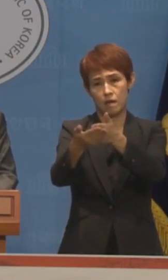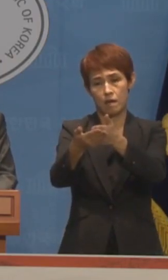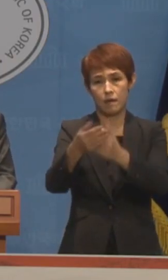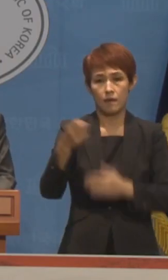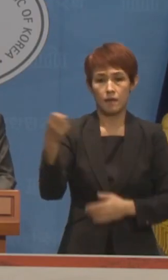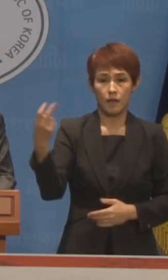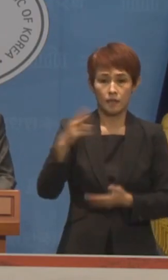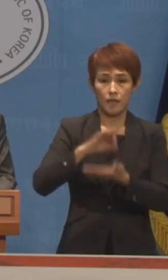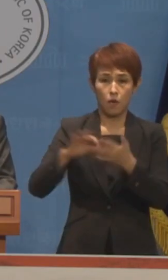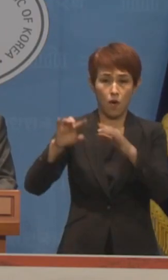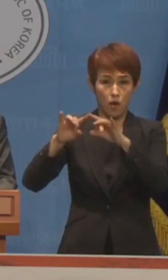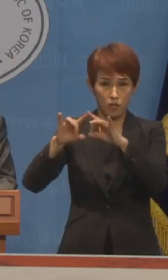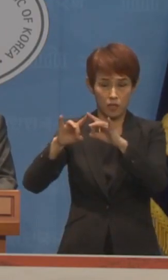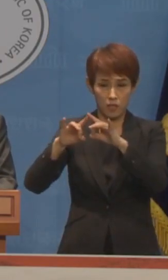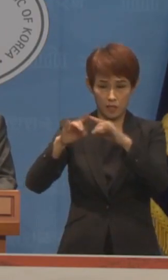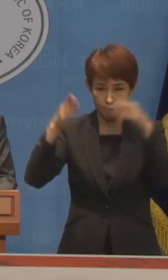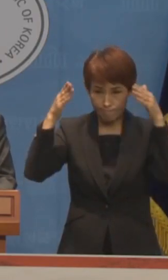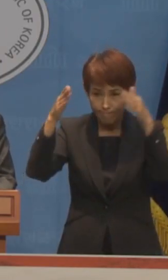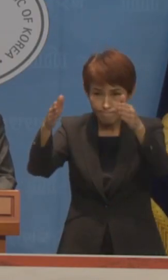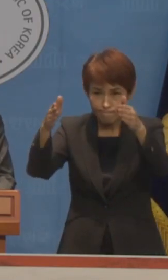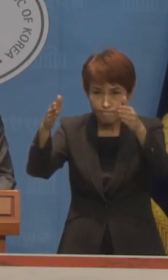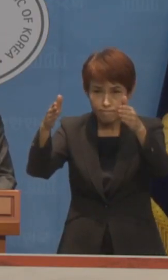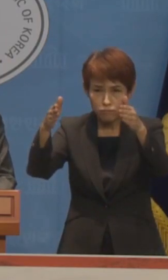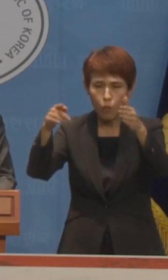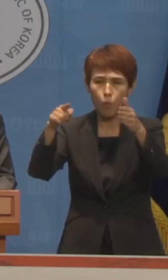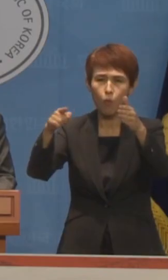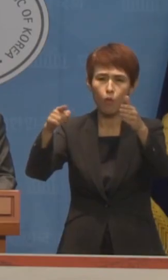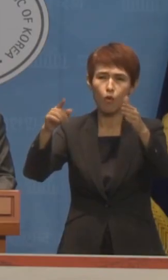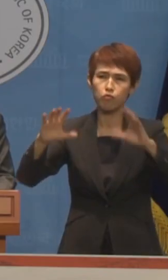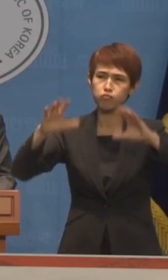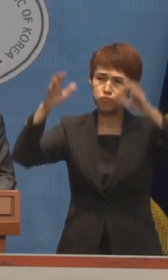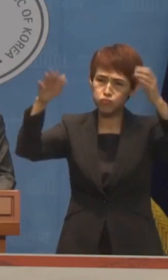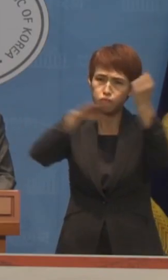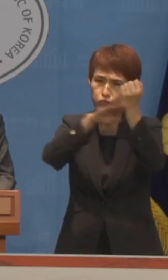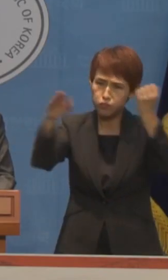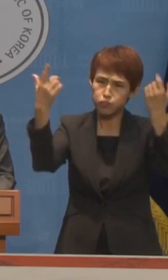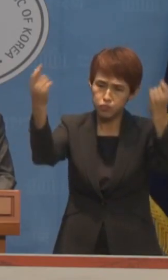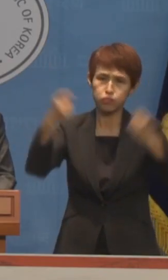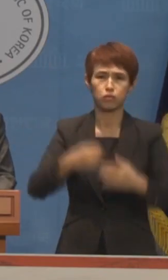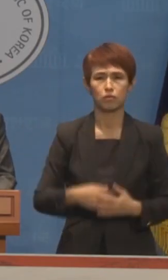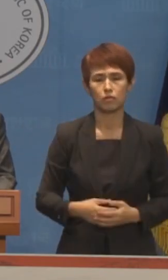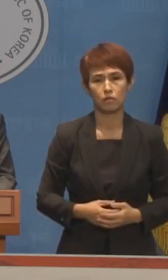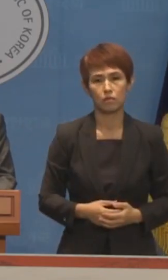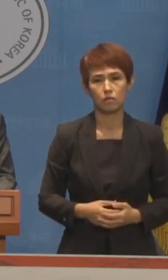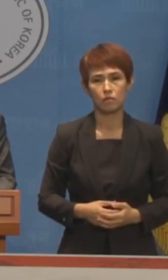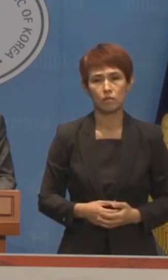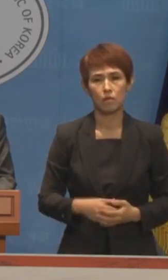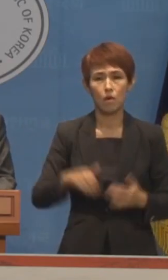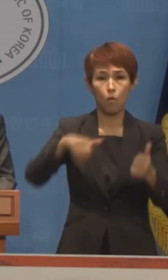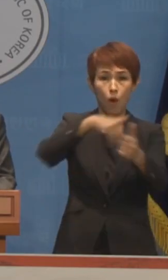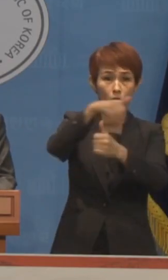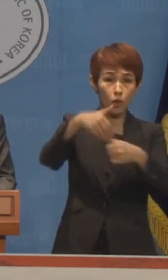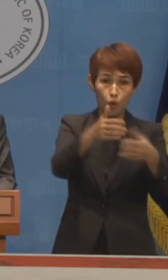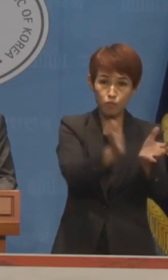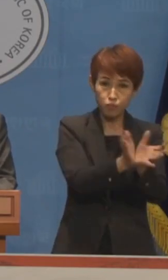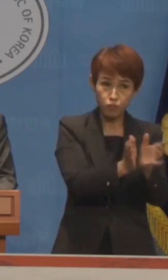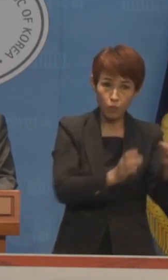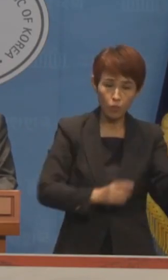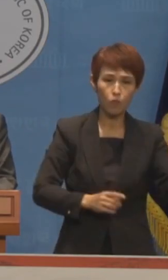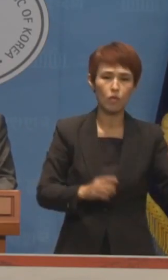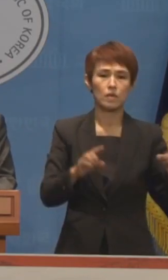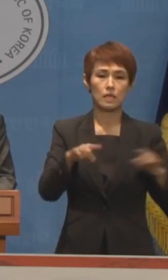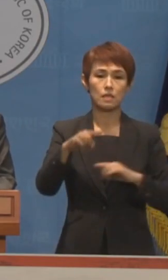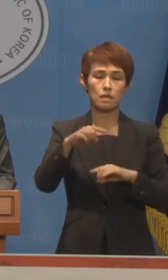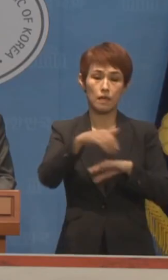재생에너지 중심의 에너지 전환은 너무나 명백한 글로벌 스탠다드입니다. 심지어 환경부도 전기본